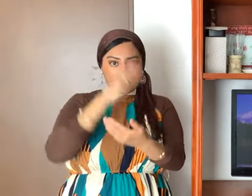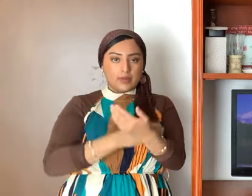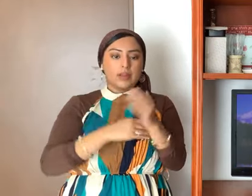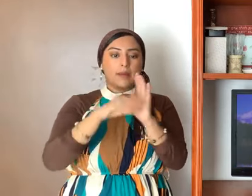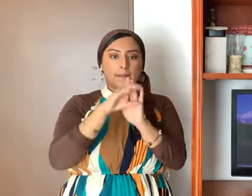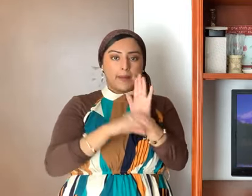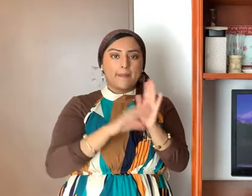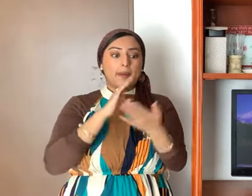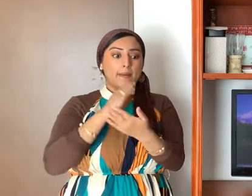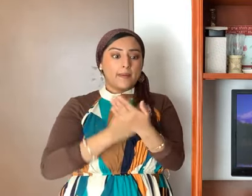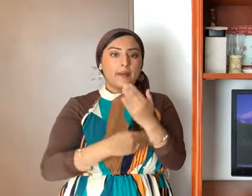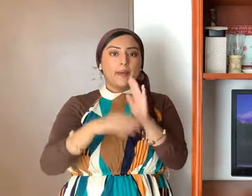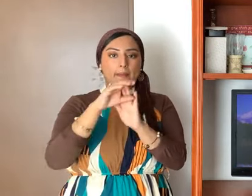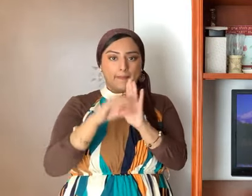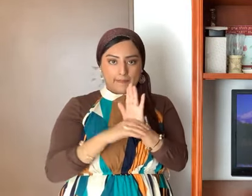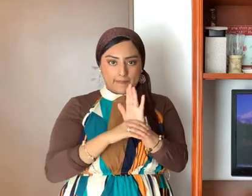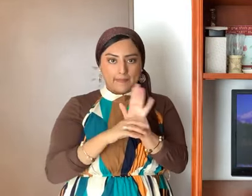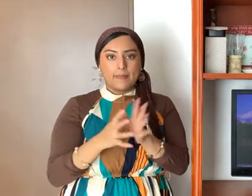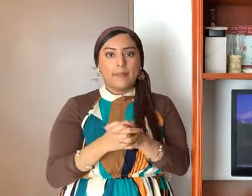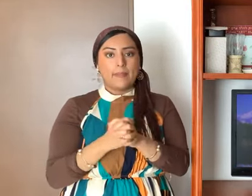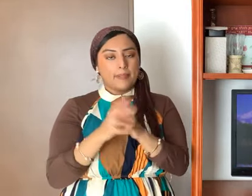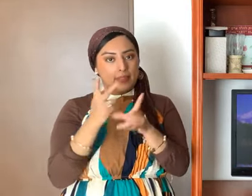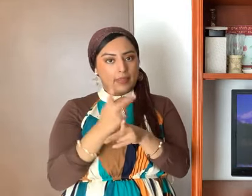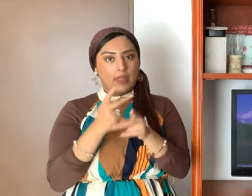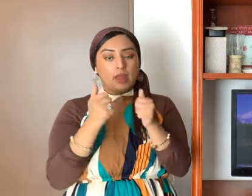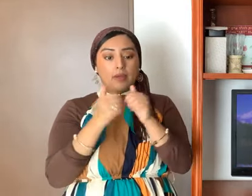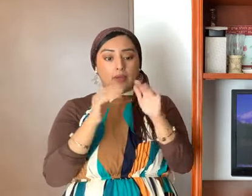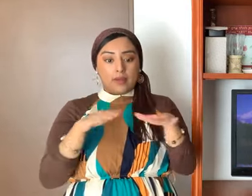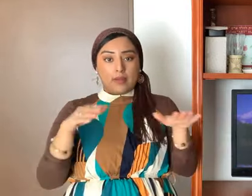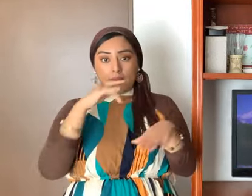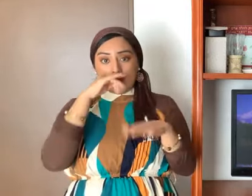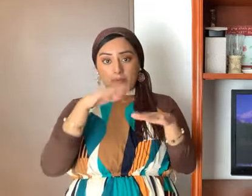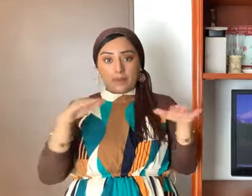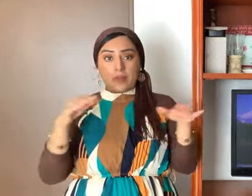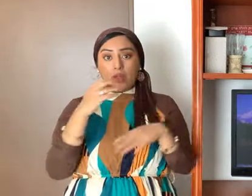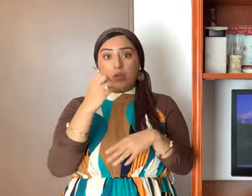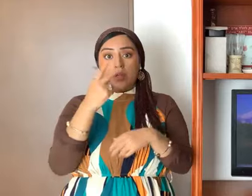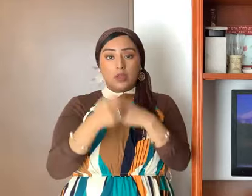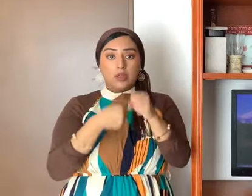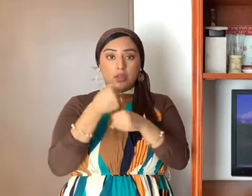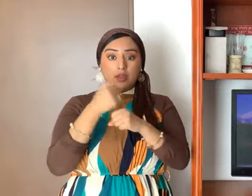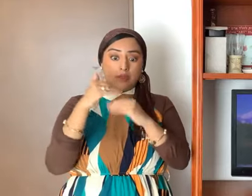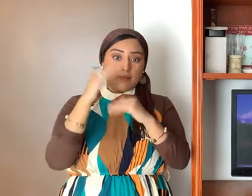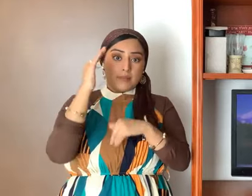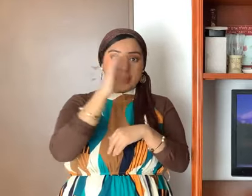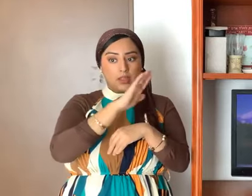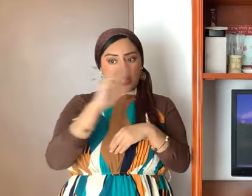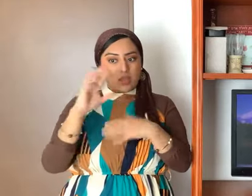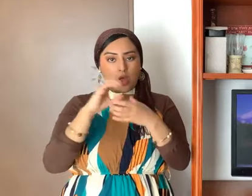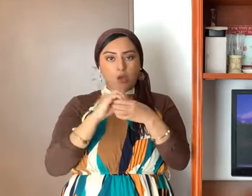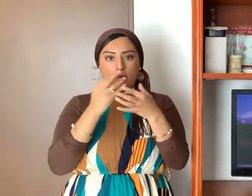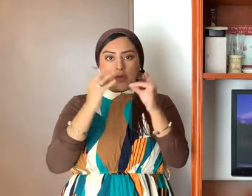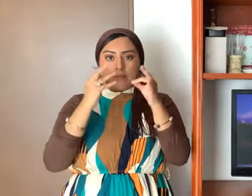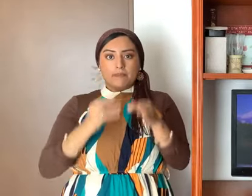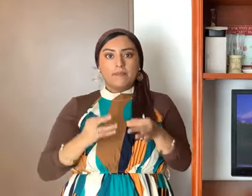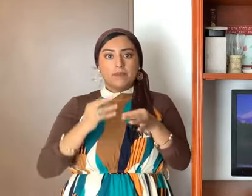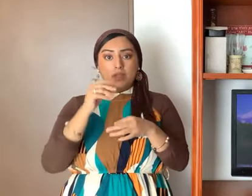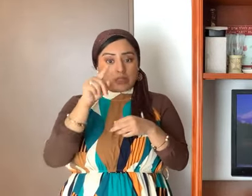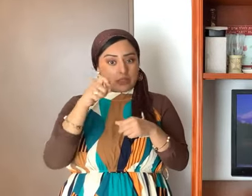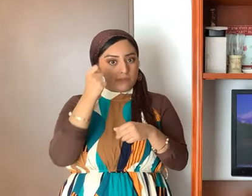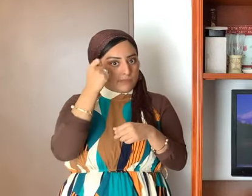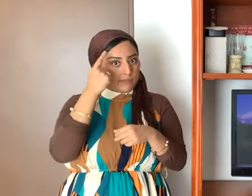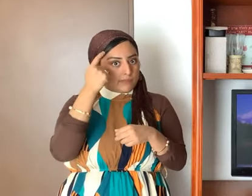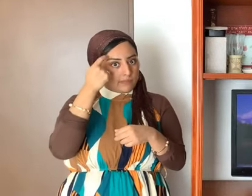del mandamiento. Así que mucho cuidado con los niños de 12 años hacia arriba. Ya ellos tienen que empezar a tener